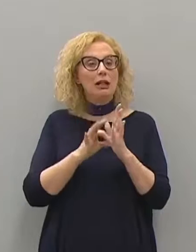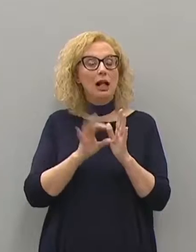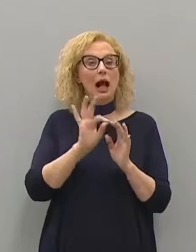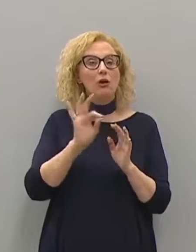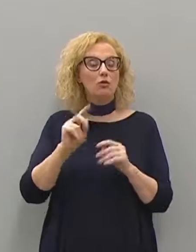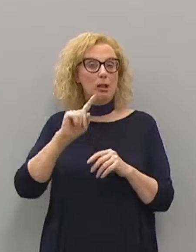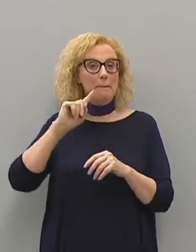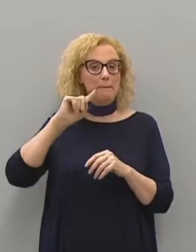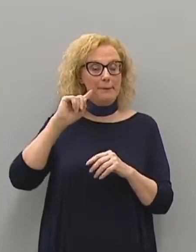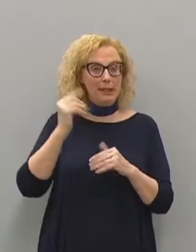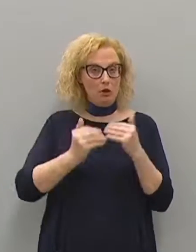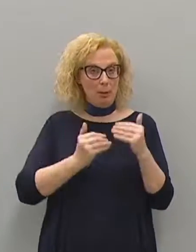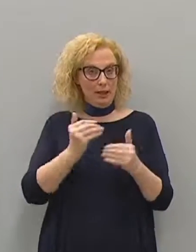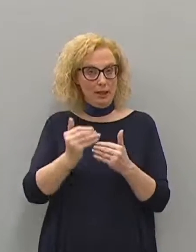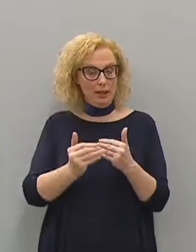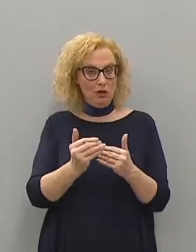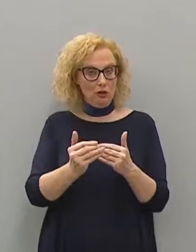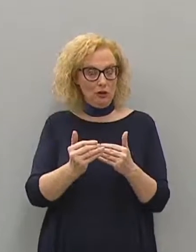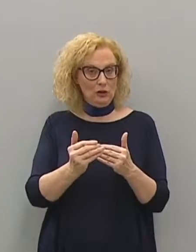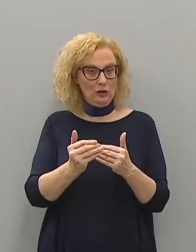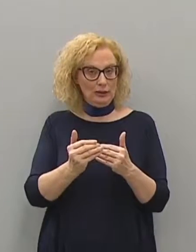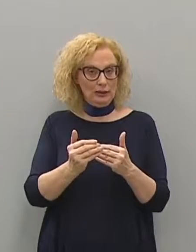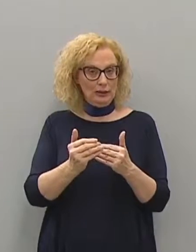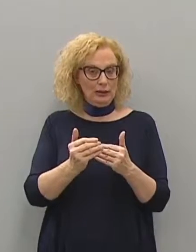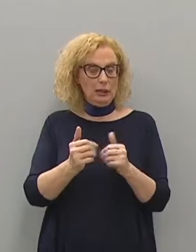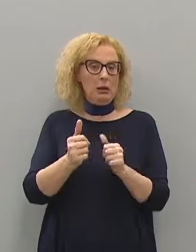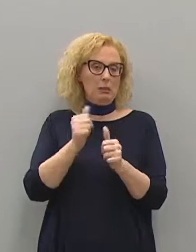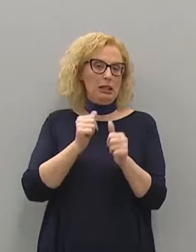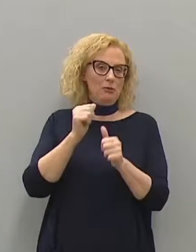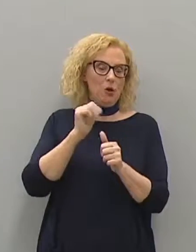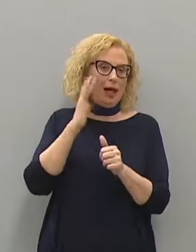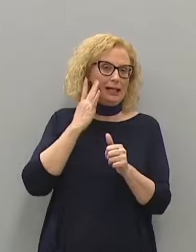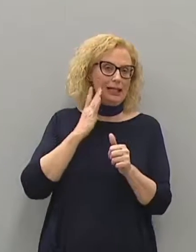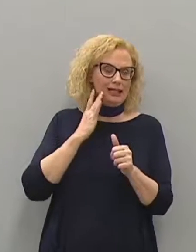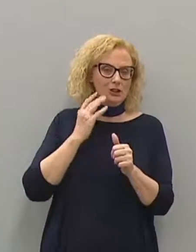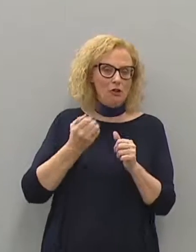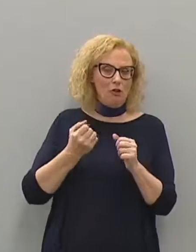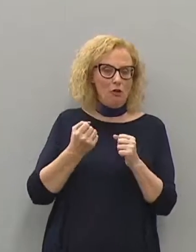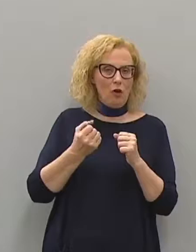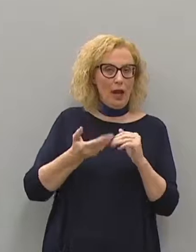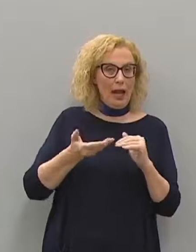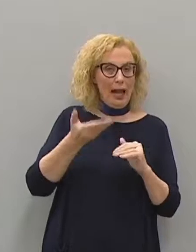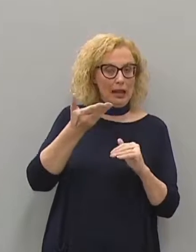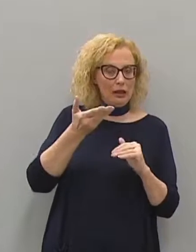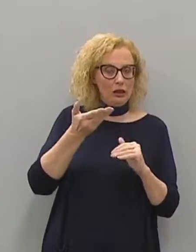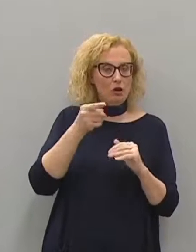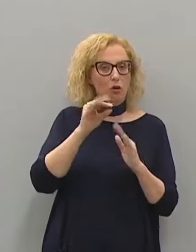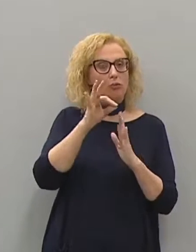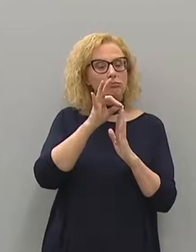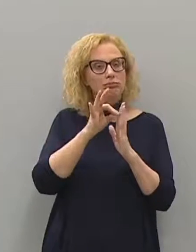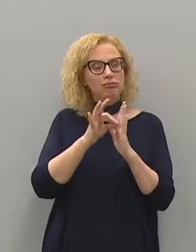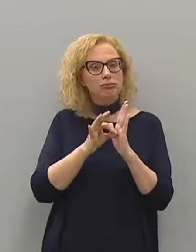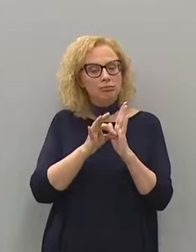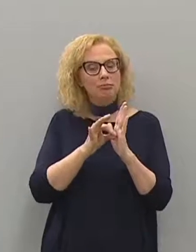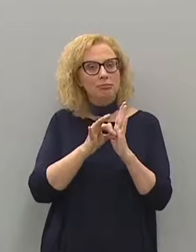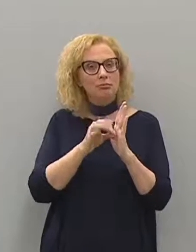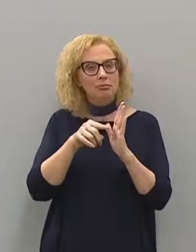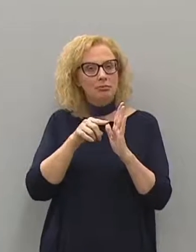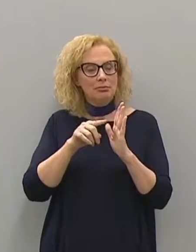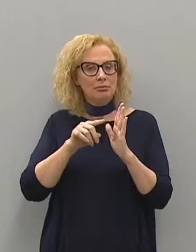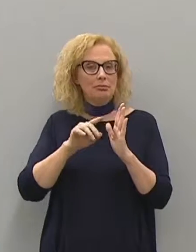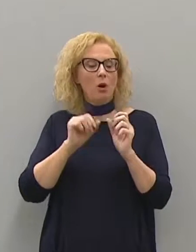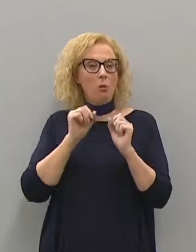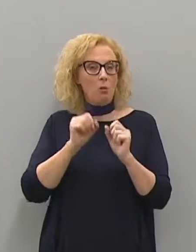in diciamo a rischio alto a quegli indicatori li diciamo dovrebbero dovrebbero migliorare